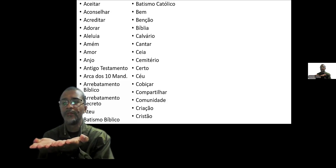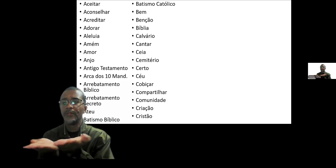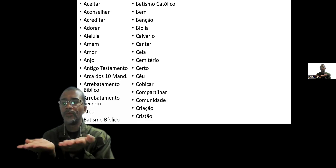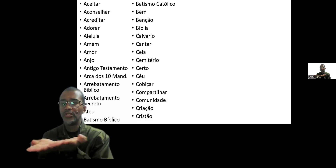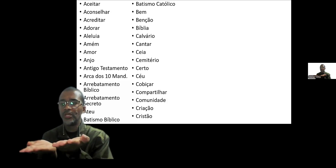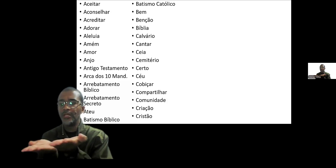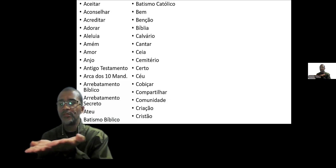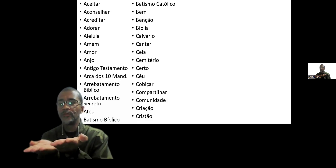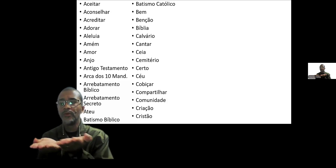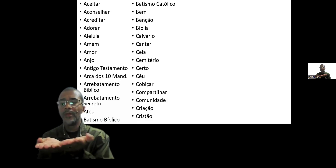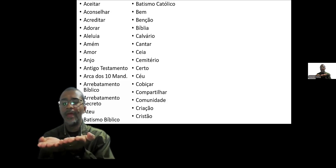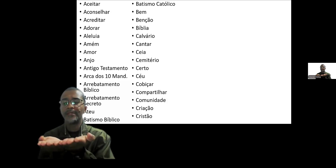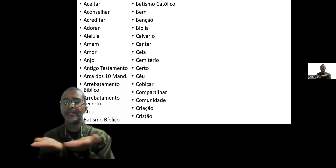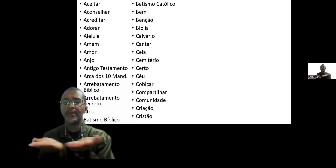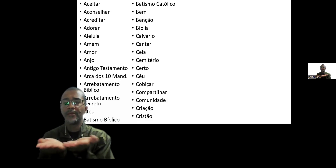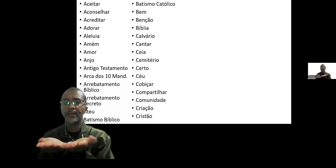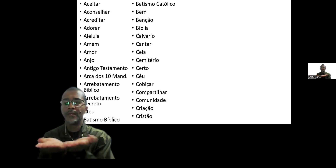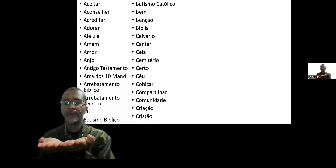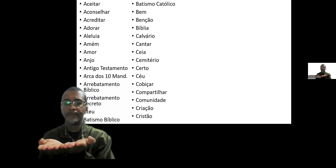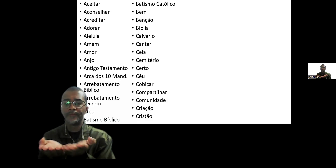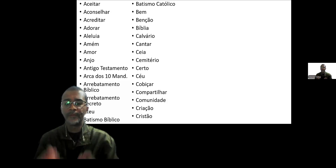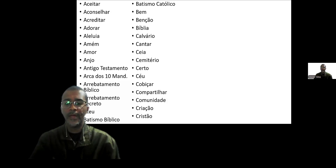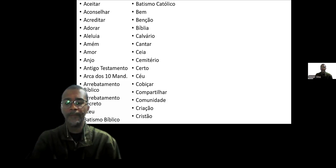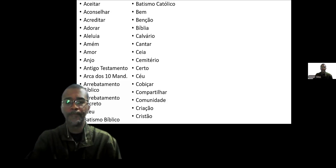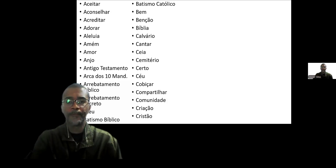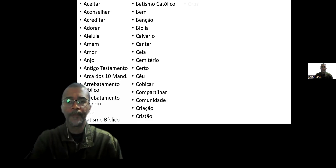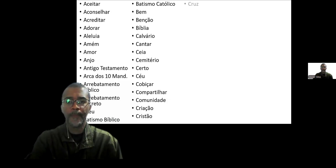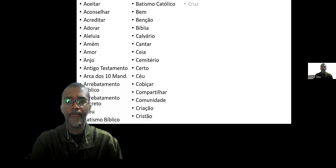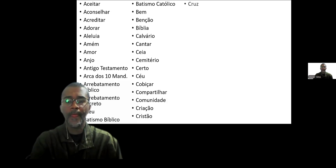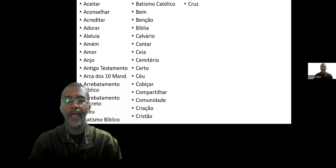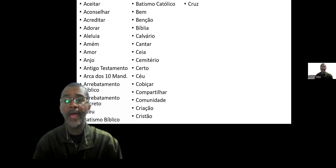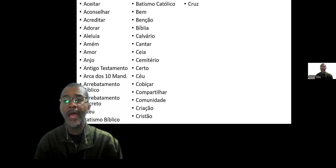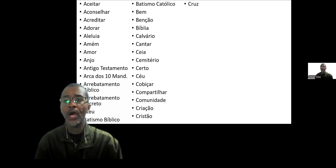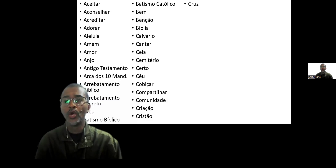Cristão. Então, cristianismo é assim, tá?